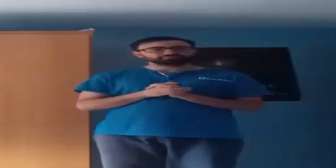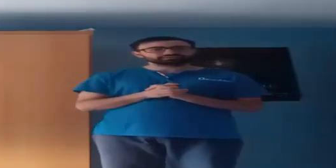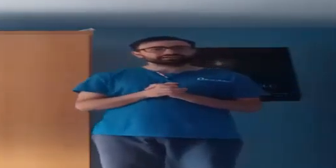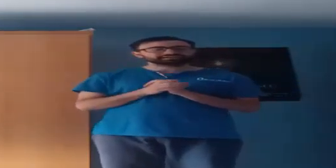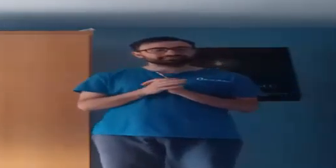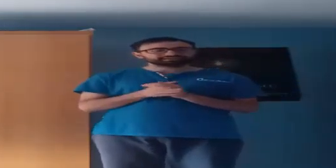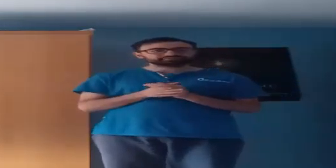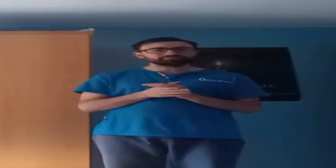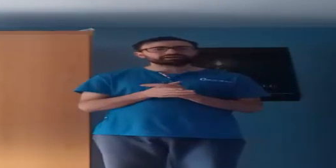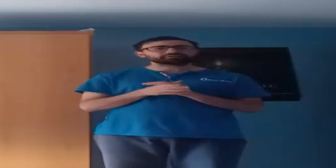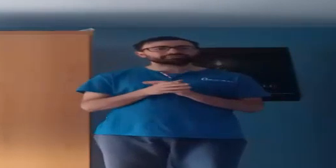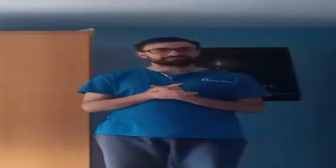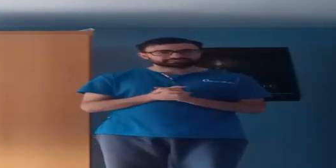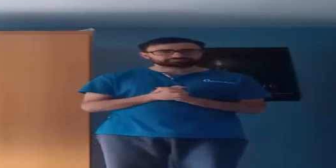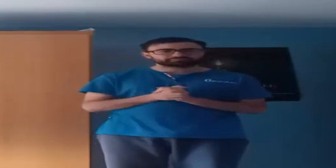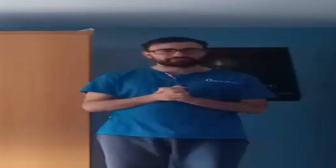y engendraron a Perséfone.